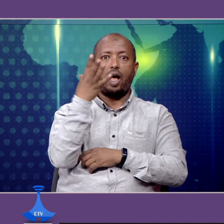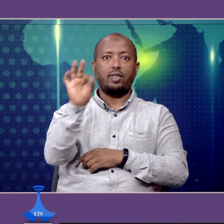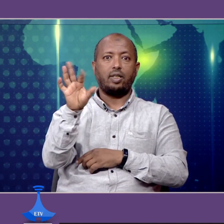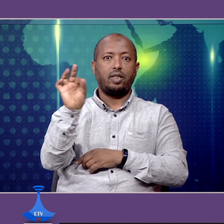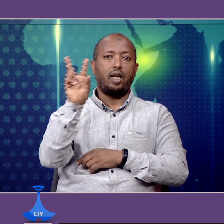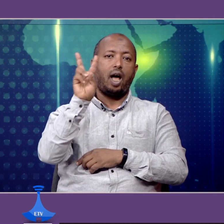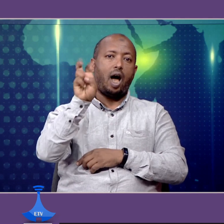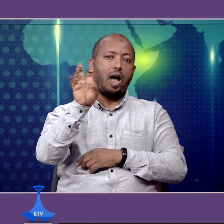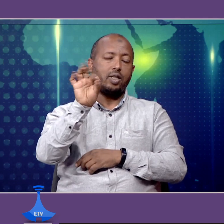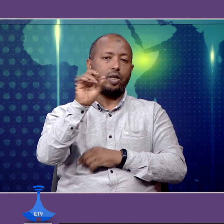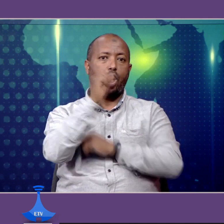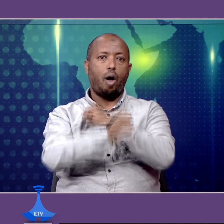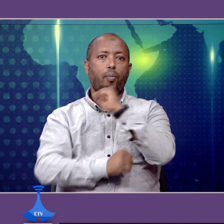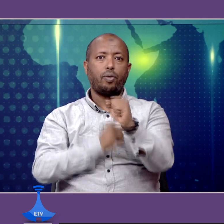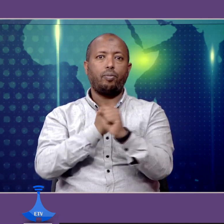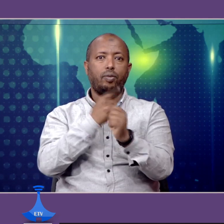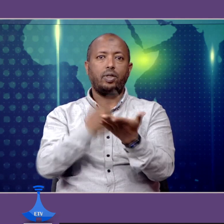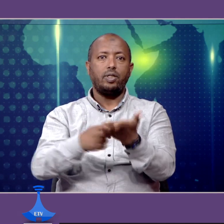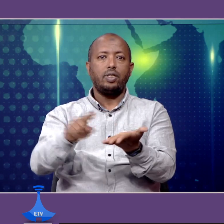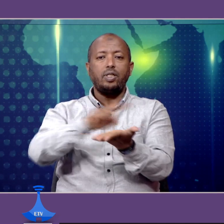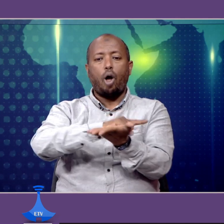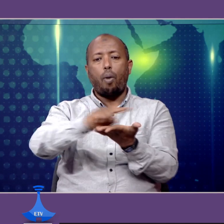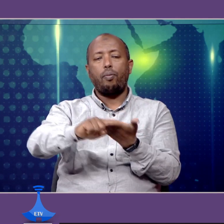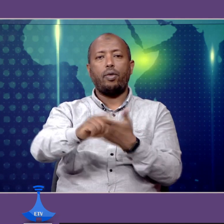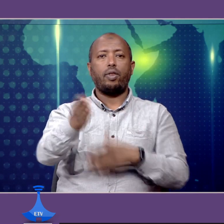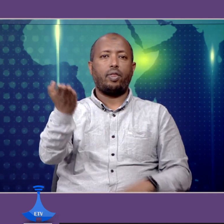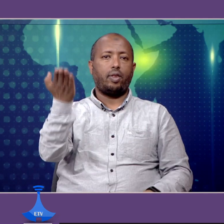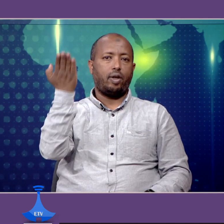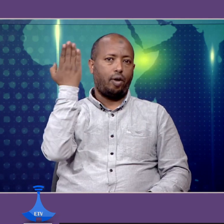1929 ዓመተ ምህረት በዚህ ሳምንት ነበር።